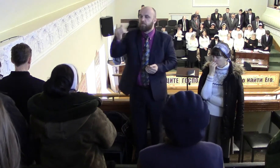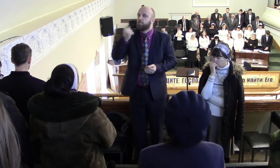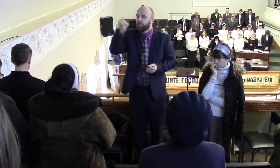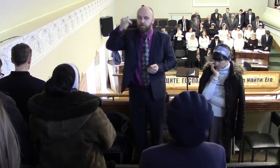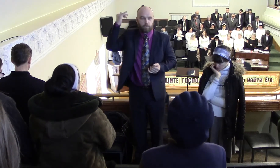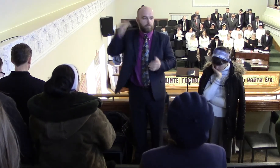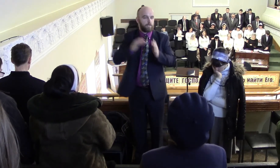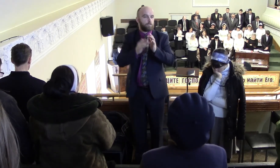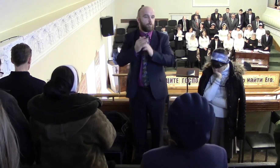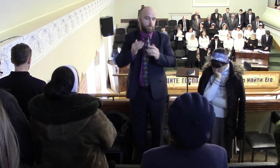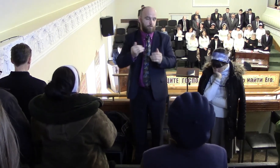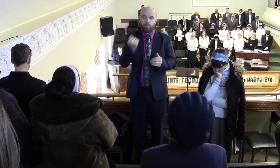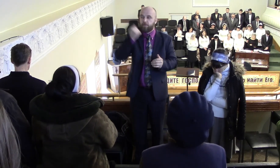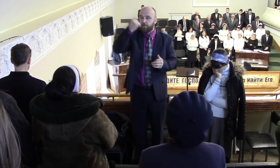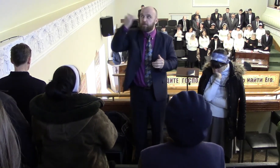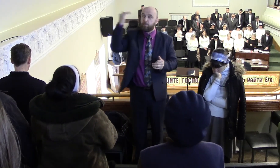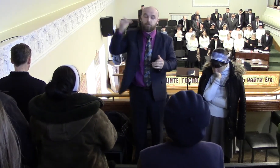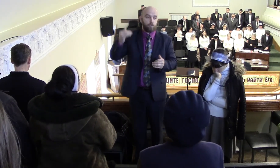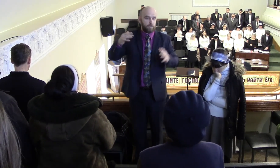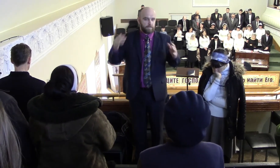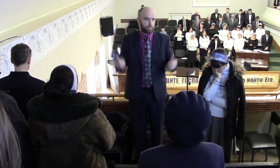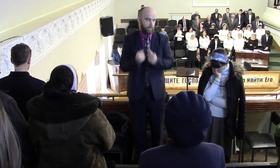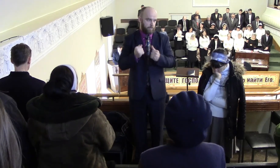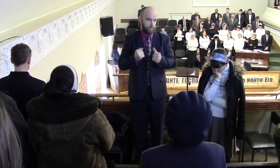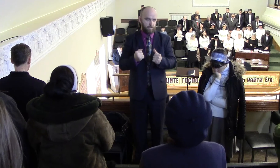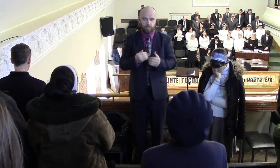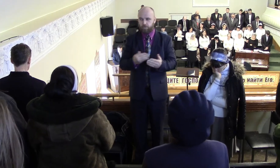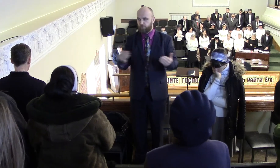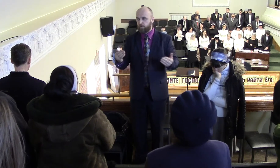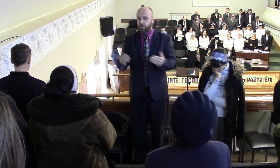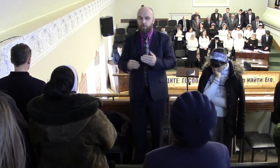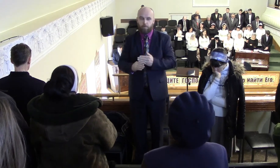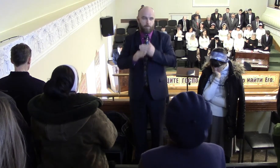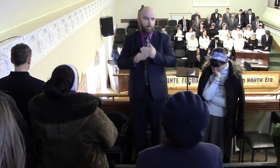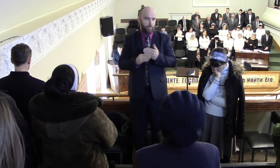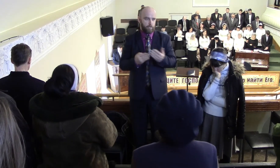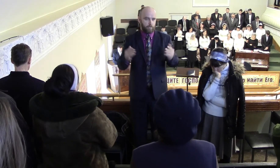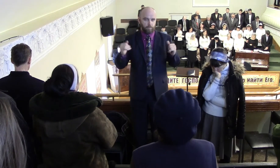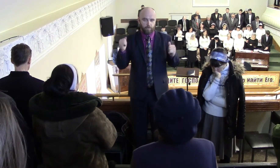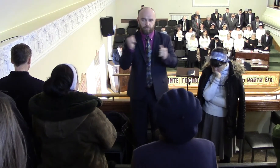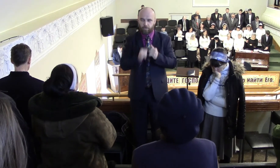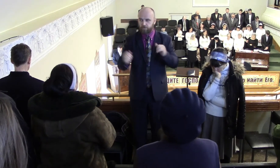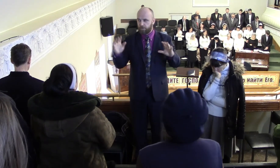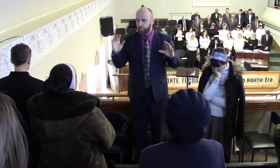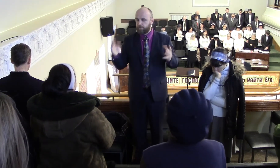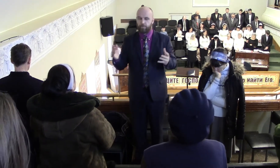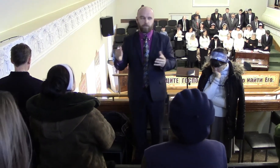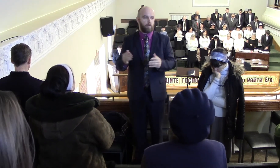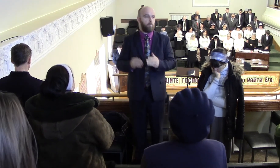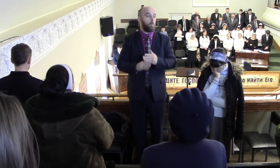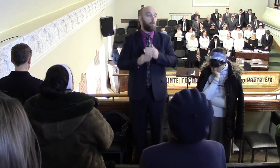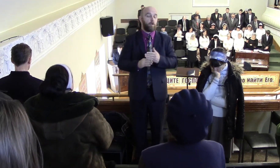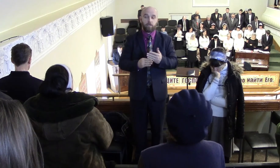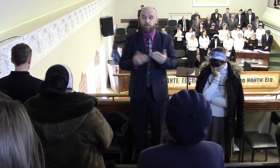той сфере, где Ты обитаешь. Но живя на земле, помоги нам, Господи, помнить о нашей ответственности жить